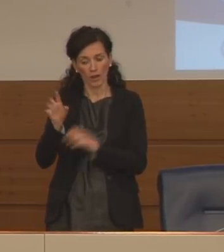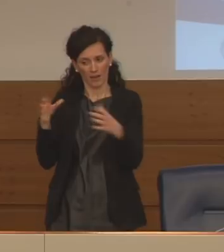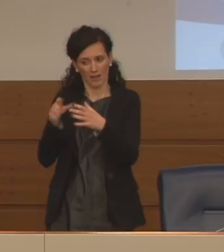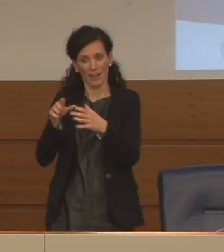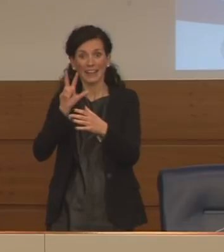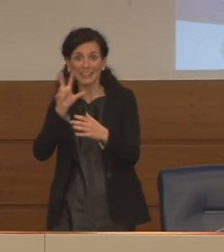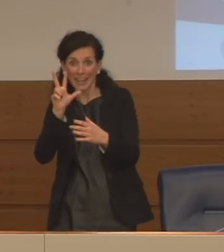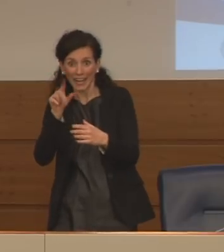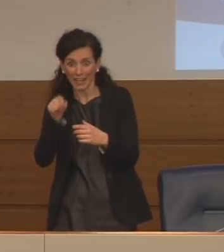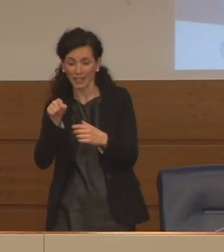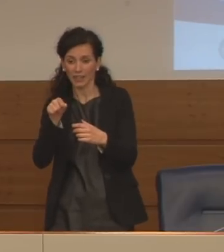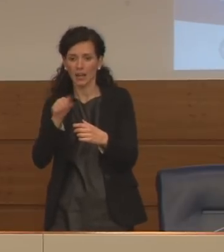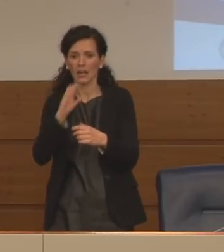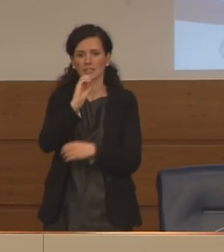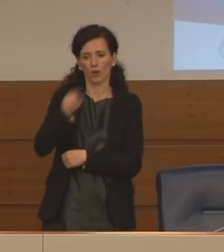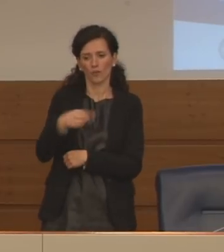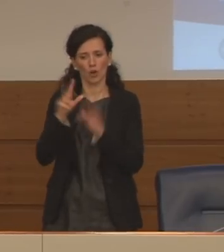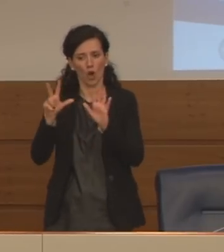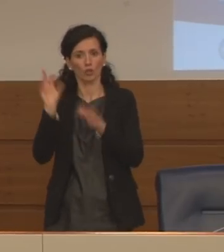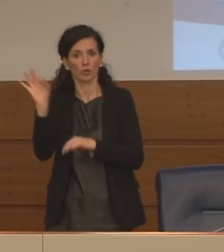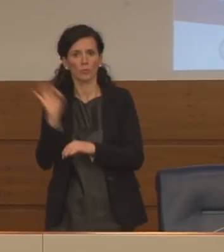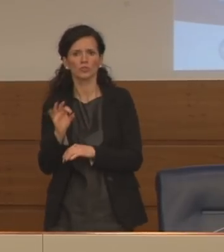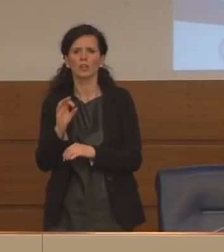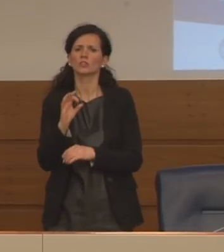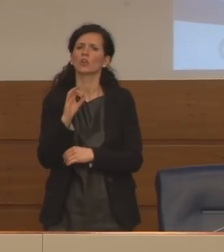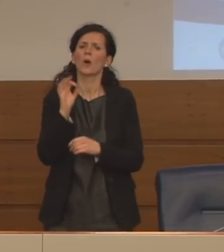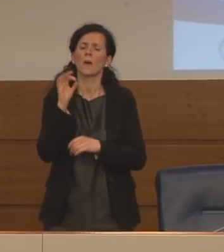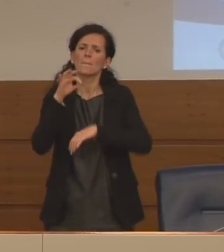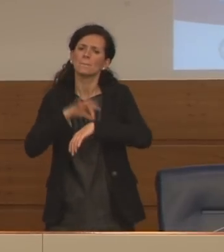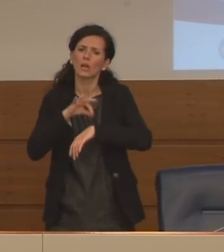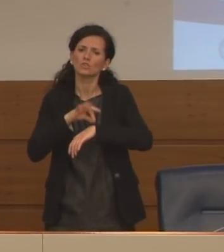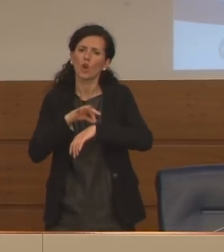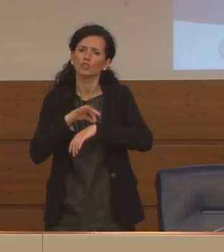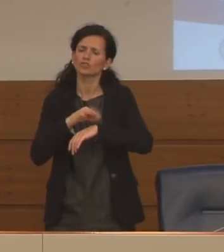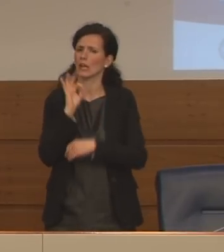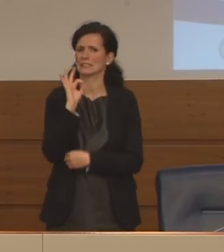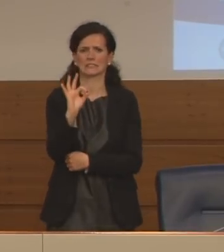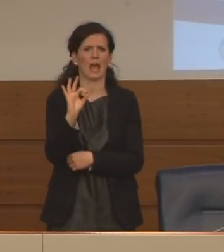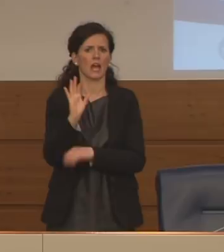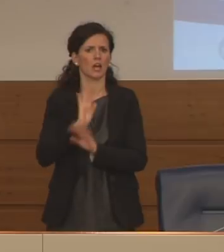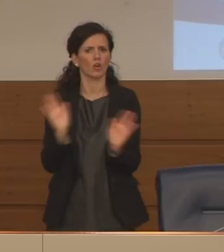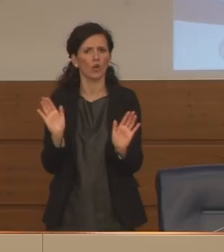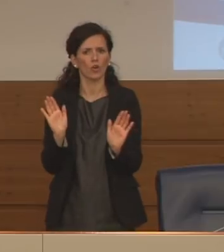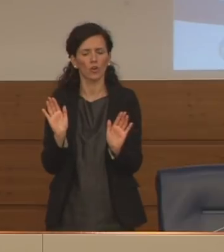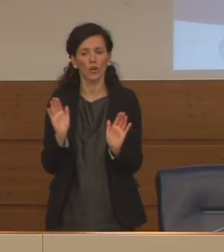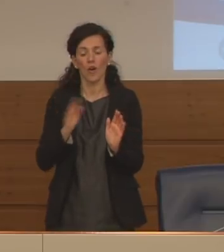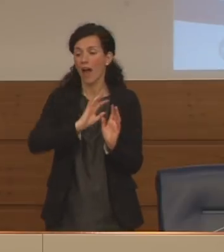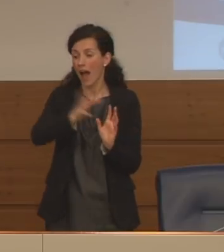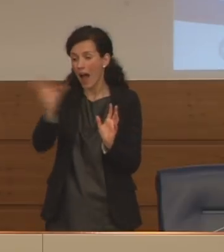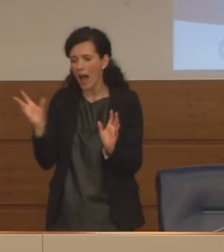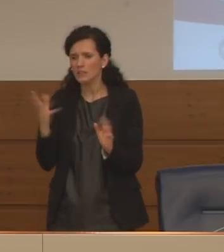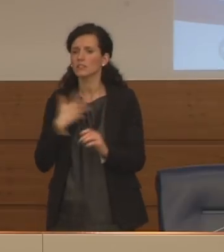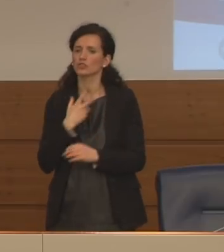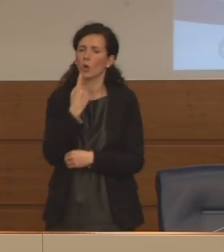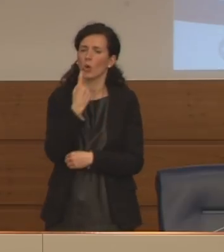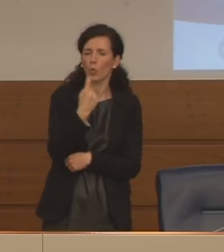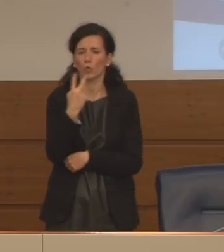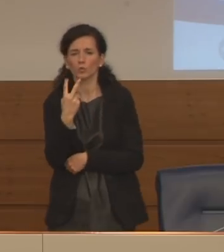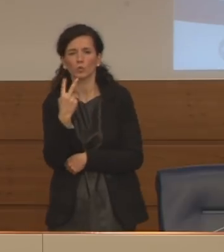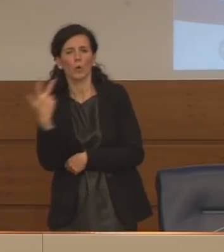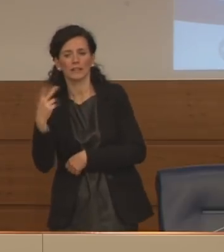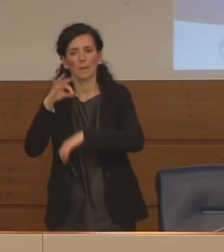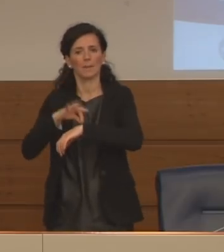lo 0 8 per cento avevano 0 patologie concomitanti tutto il resto aveva una due tre patologie